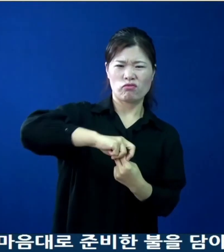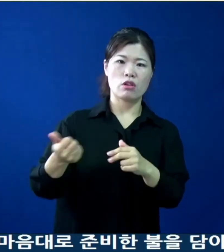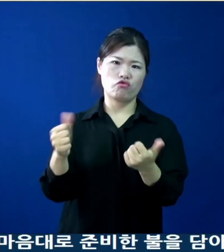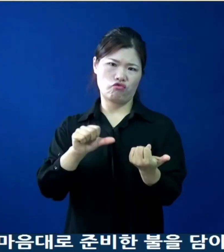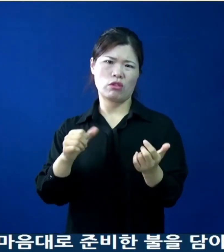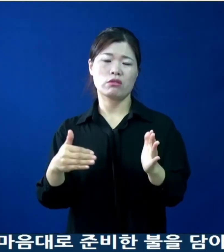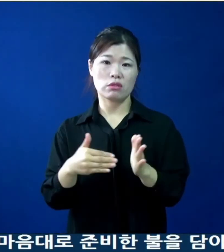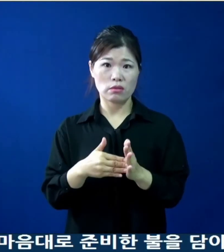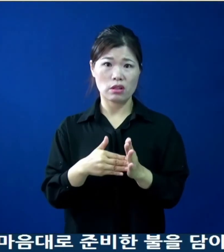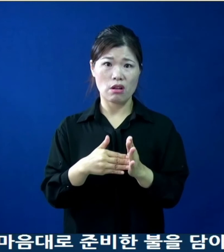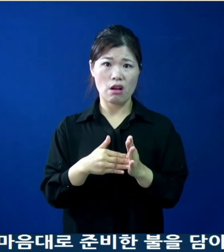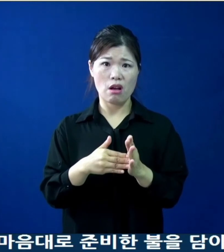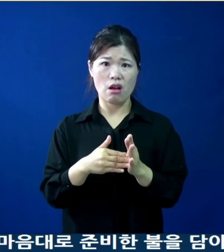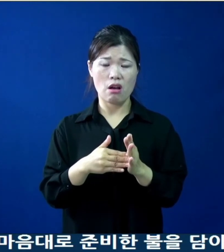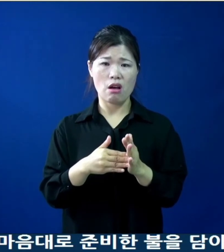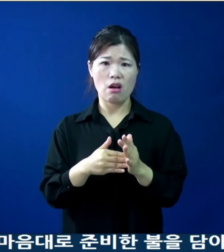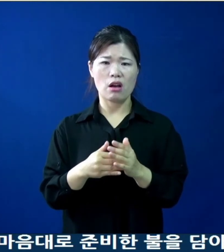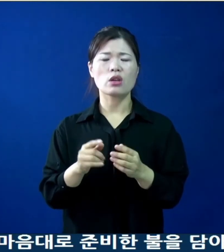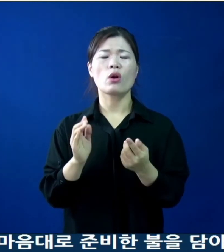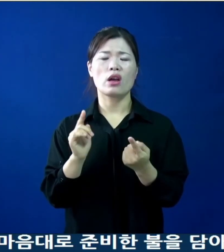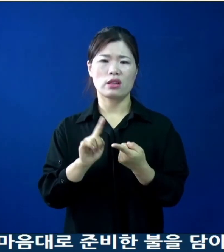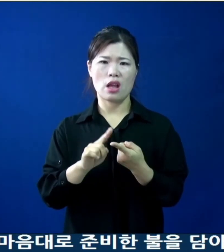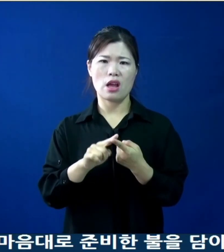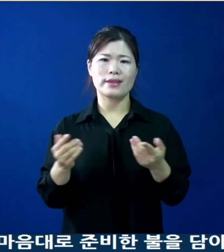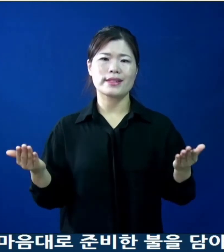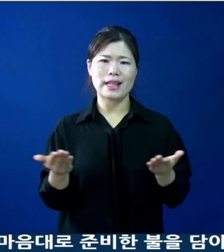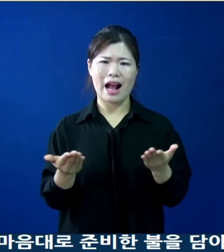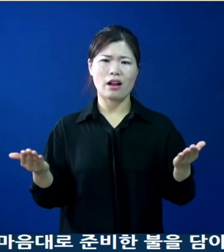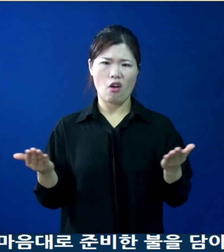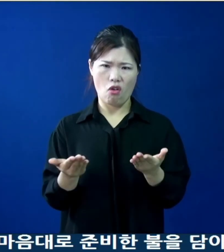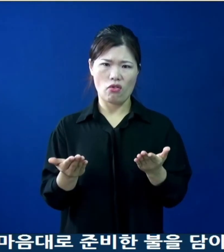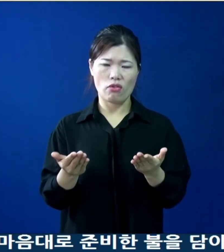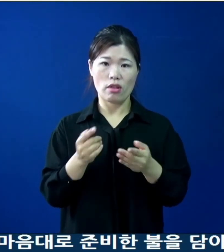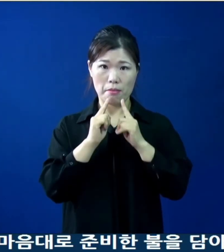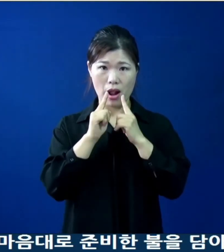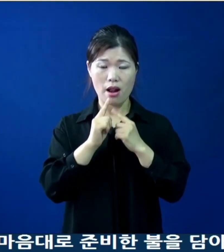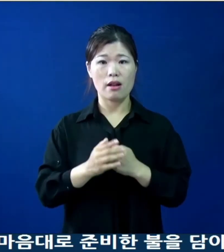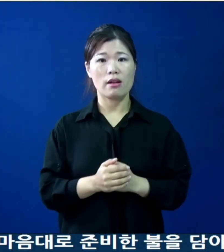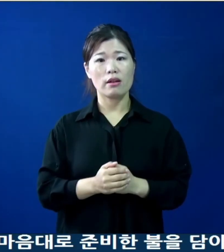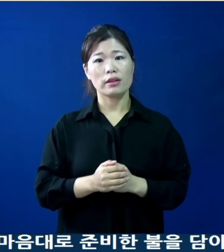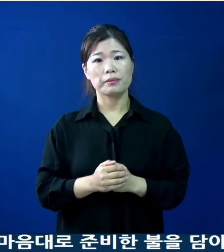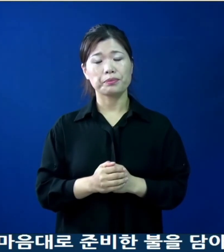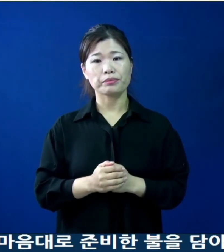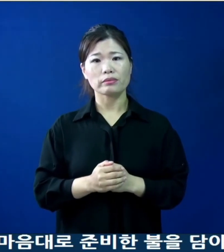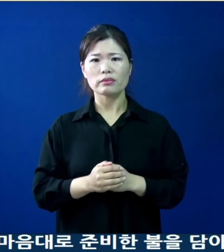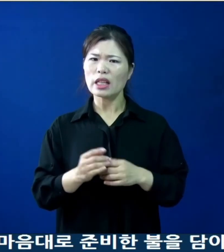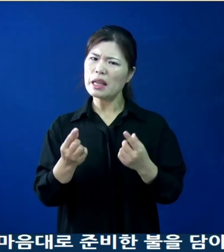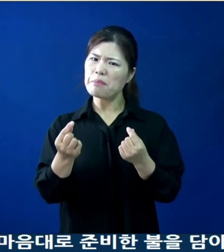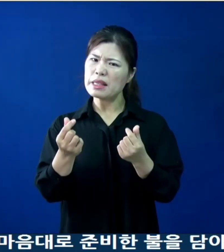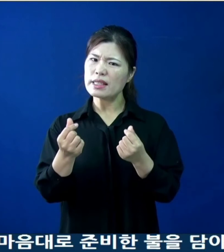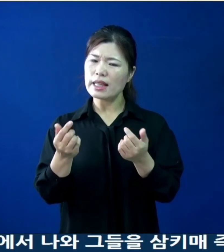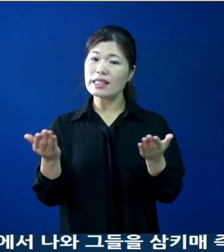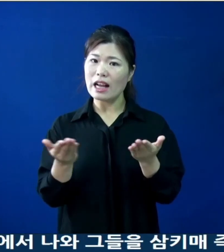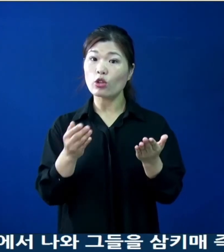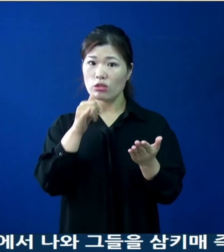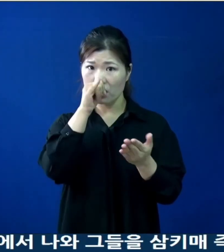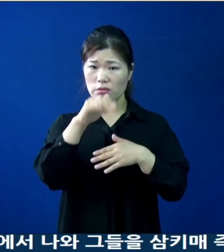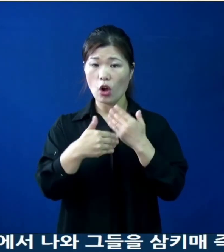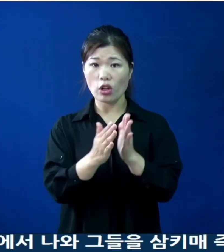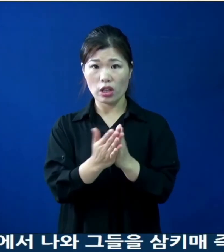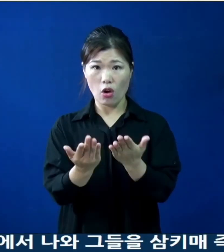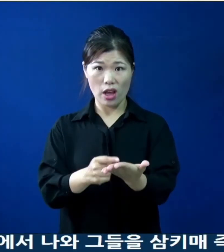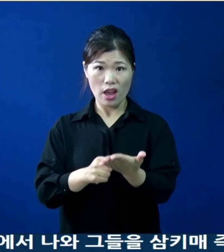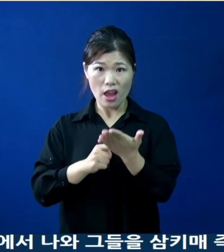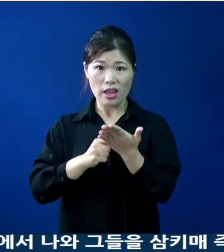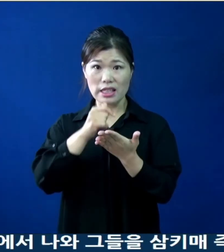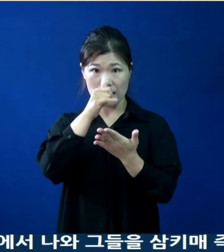죽을 수밖에 없었던 그런 사건에 관한 이야기입니다. 사실 이 비슷한 사건이 성경에